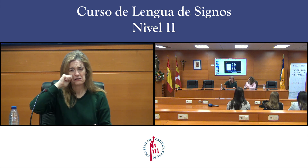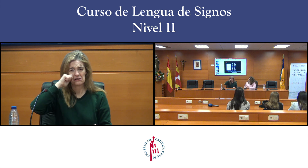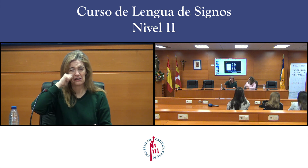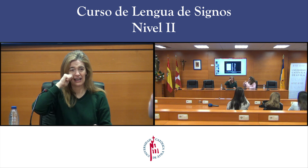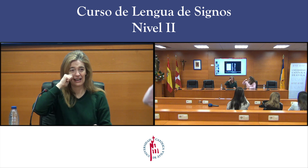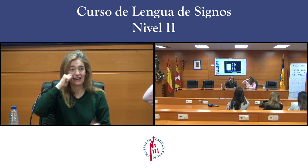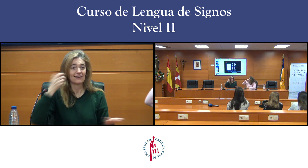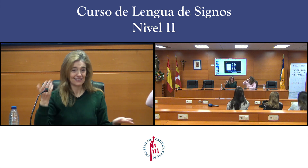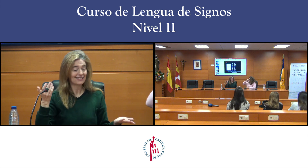llorar